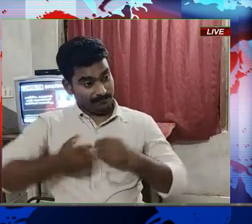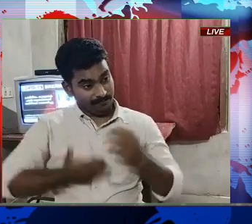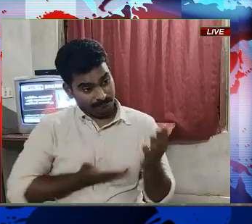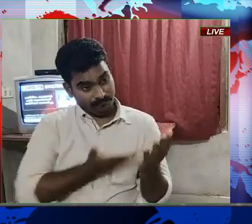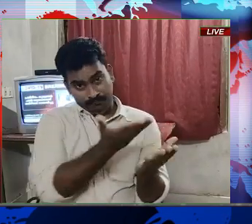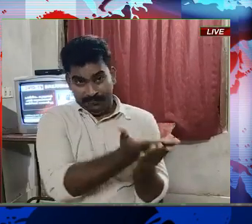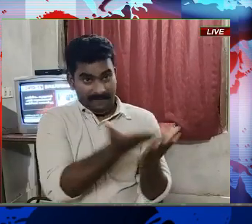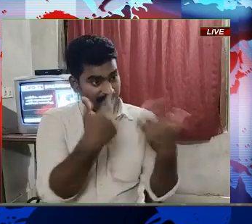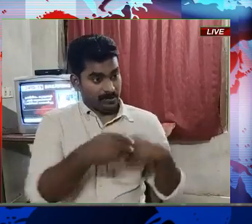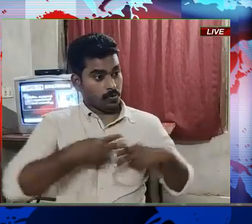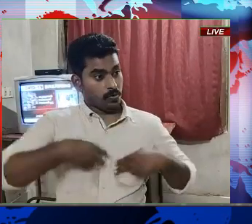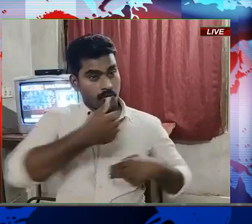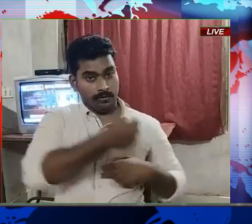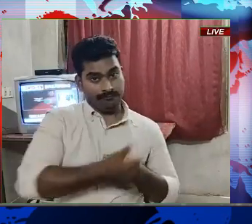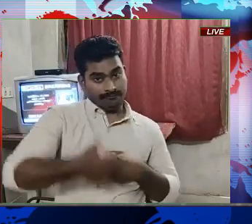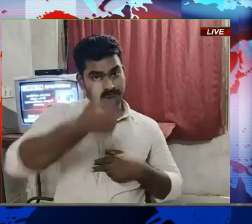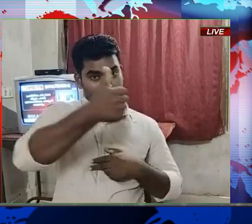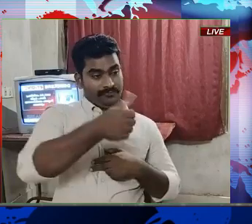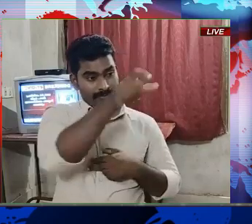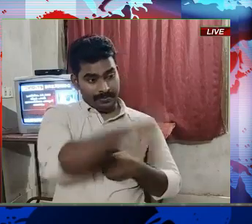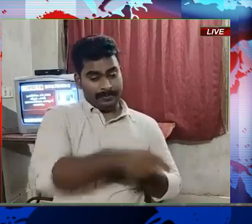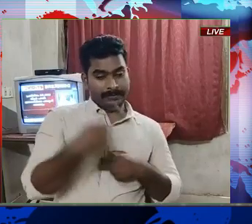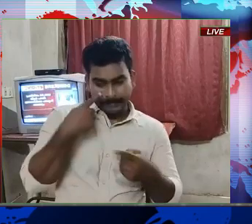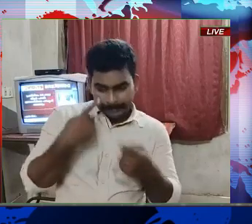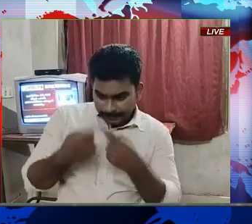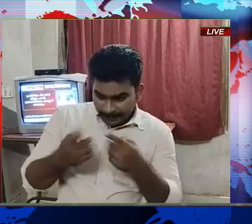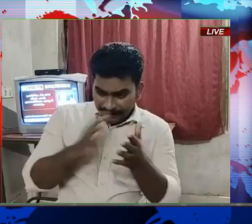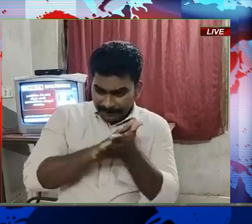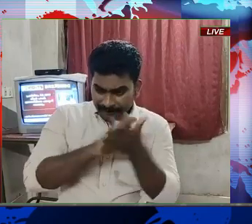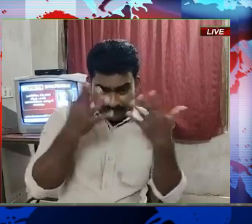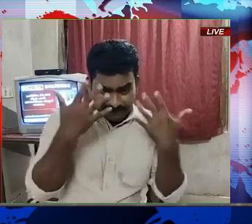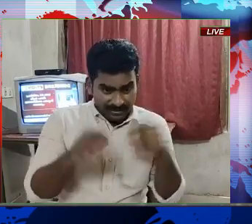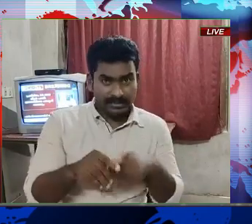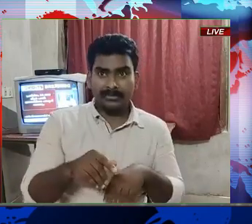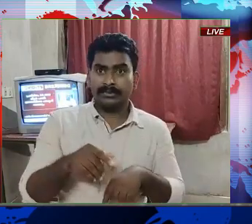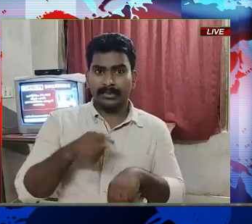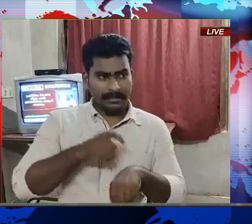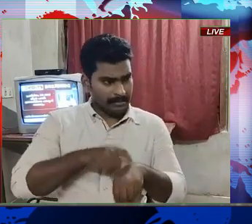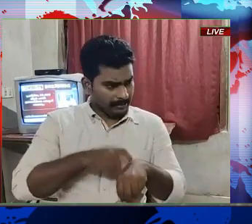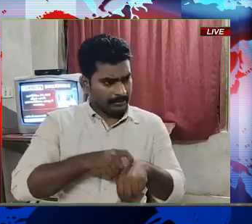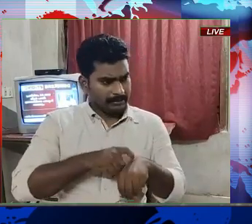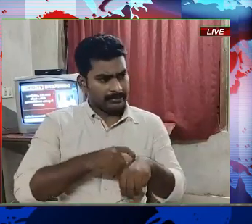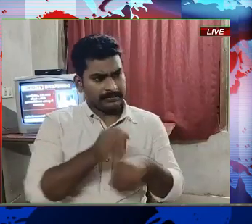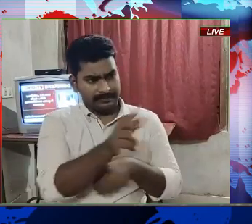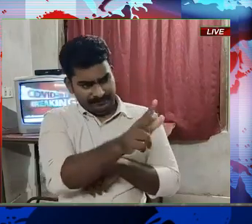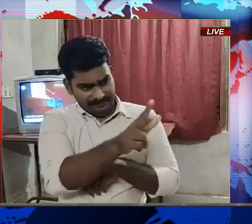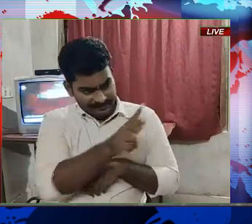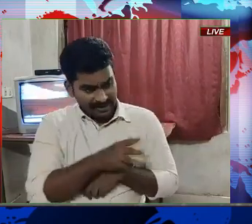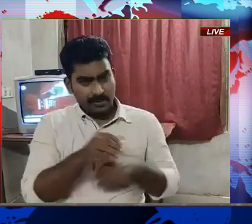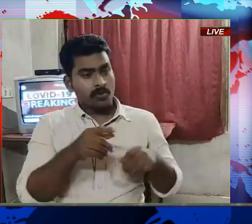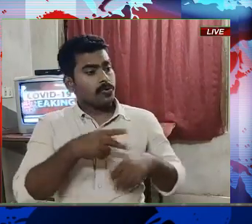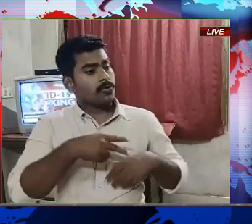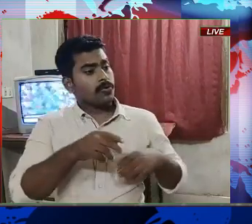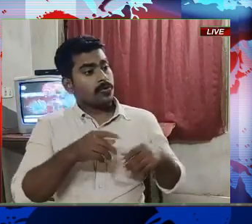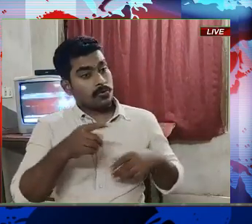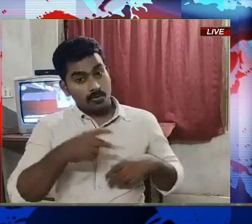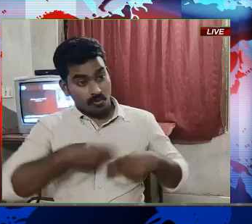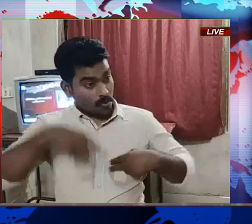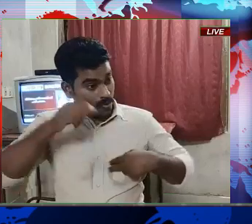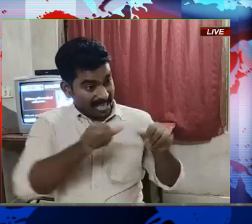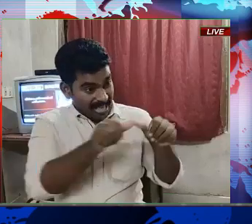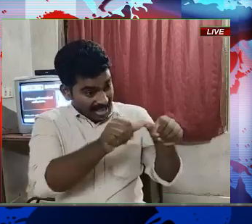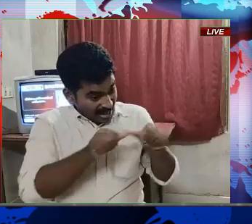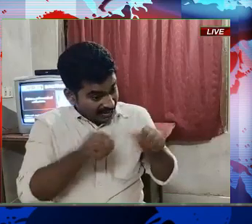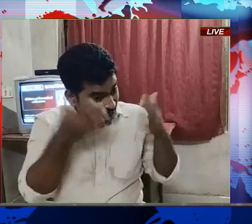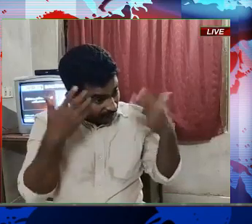വേണ്ടി തീരുമാനിച്ചിരുന്നു, ഉത്തരവ് ഇറങ്ങി. എന്നാൽ മെഡിക്കൽ വിദ്യാഭ്യാസ വകുപ്പിൽ തന്നെ ഒരു വിഭാഗം ഗസ്റ്റ് ലെക്ചർമാർക്ക് ഇത് നിഷേധിക്കുന്നതിനുള്ള പരാതി ഉയർന്നിട്ടുണ്ട്.